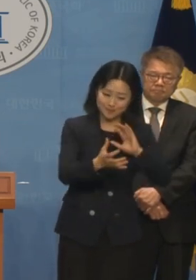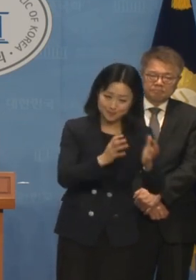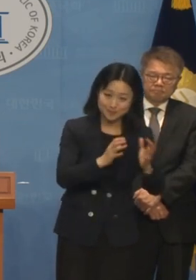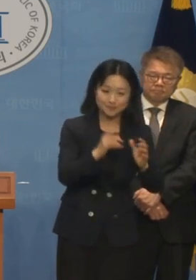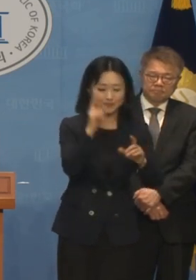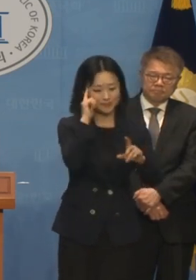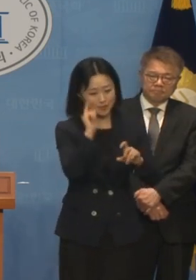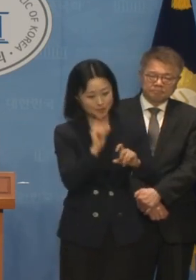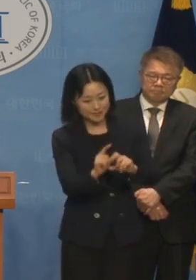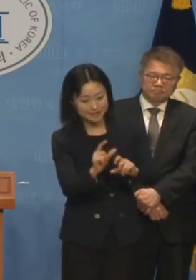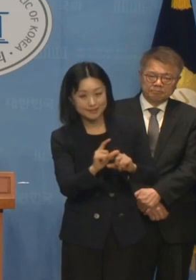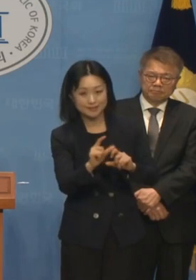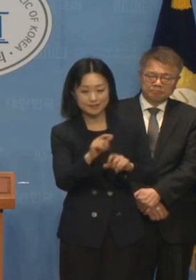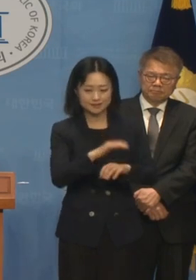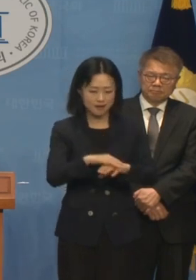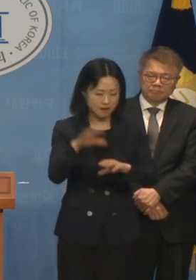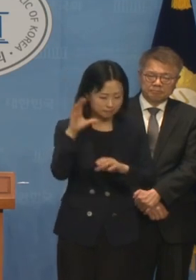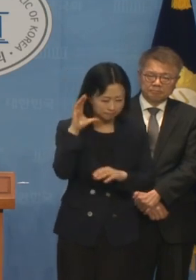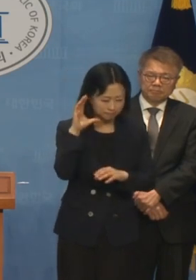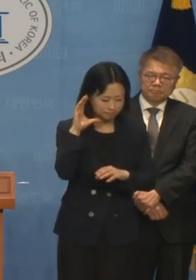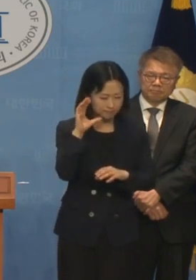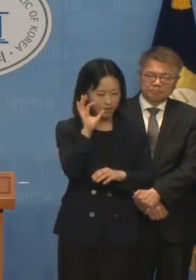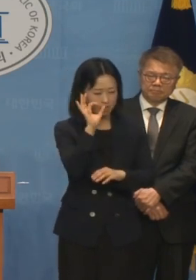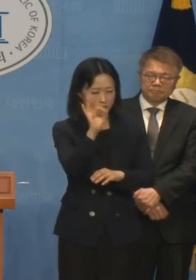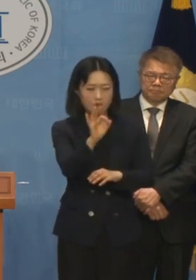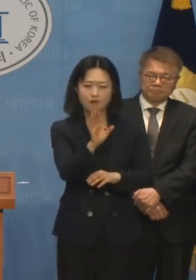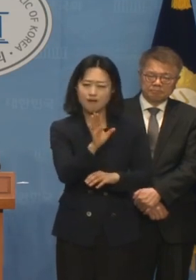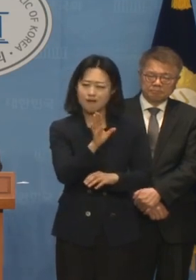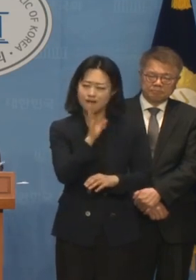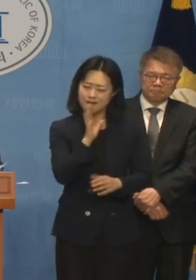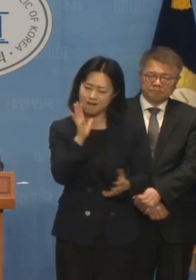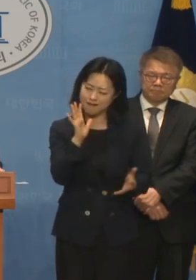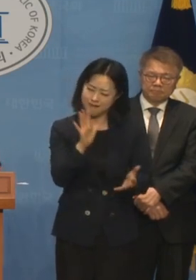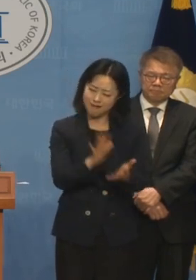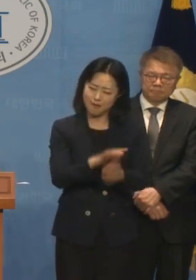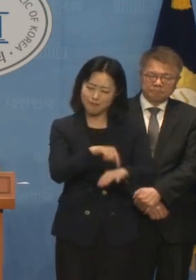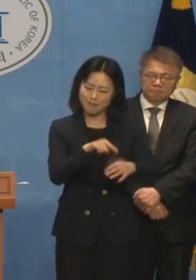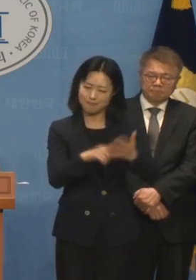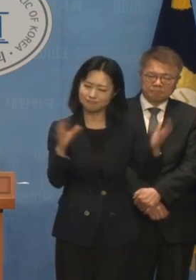고민하고 경청하는 열정적 현장이었습니다.